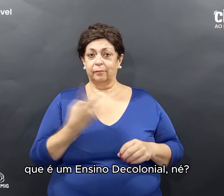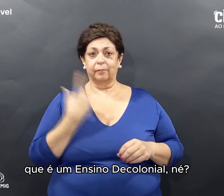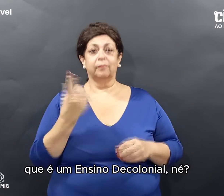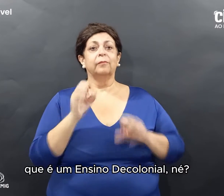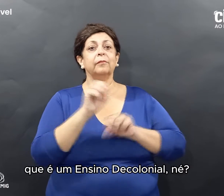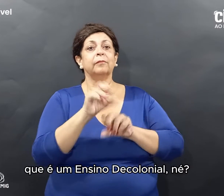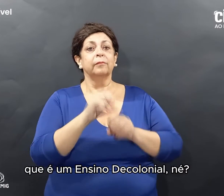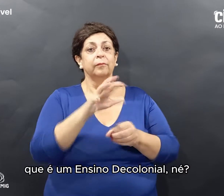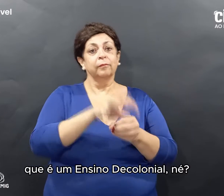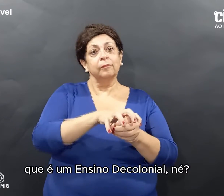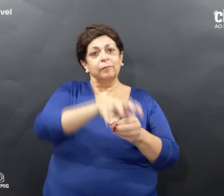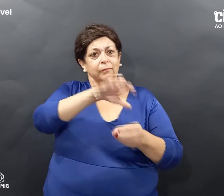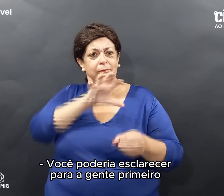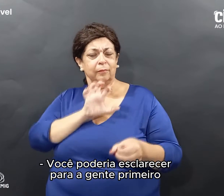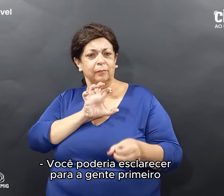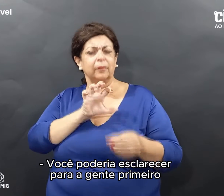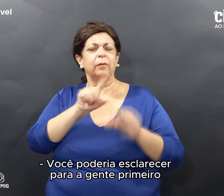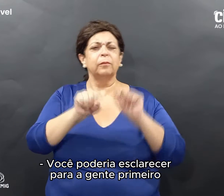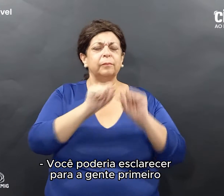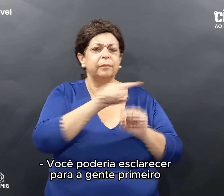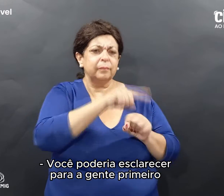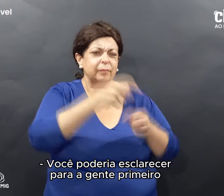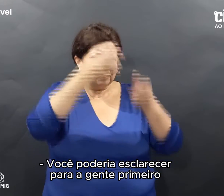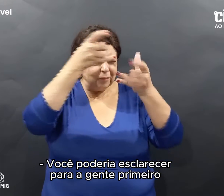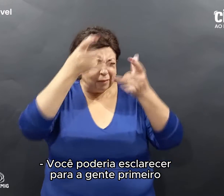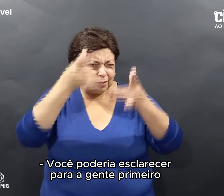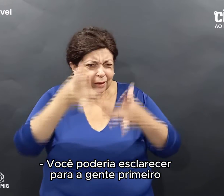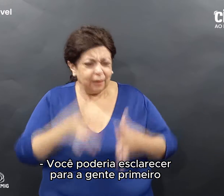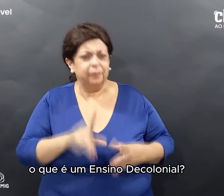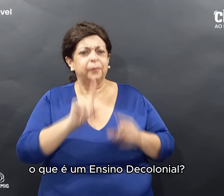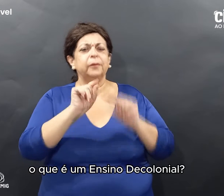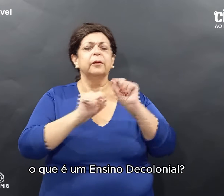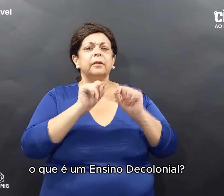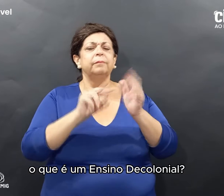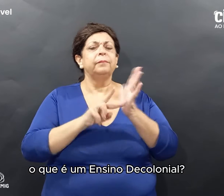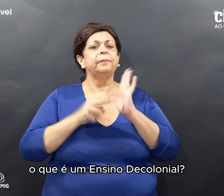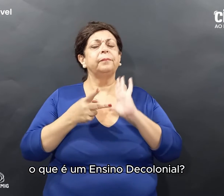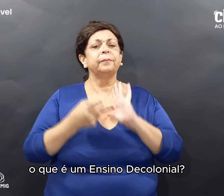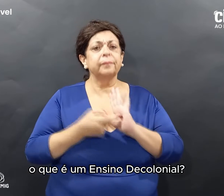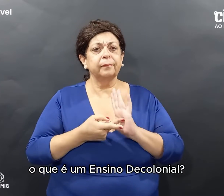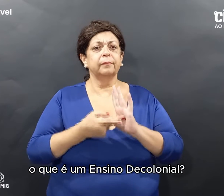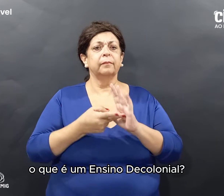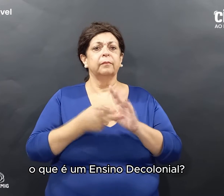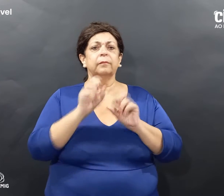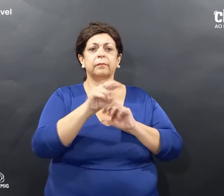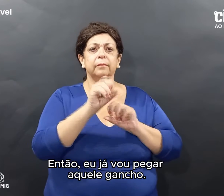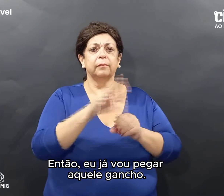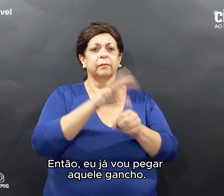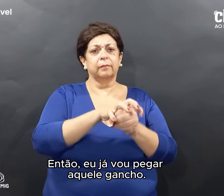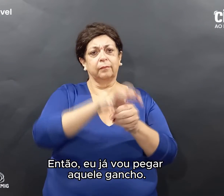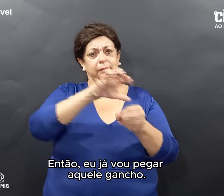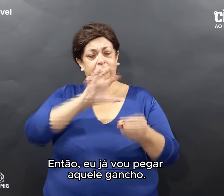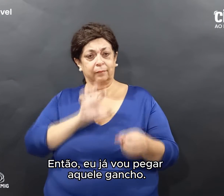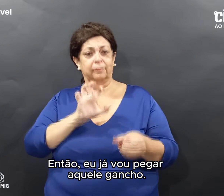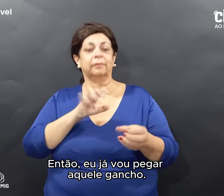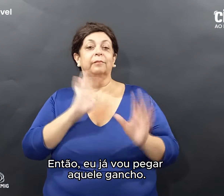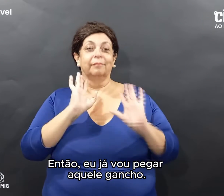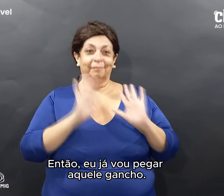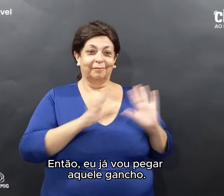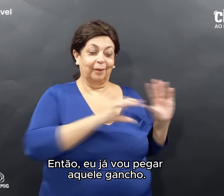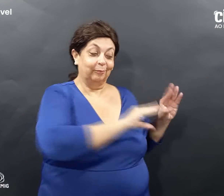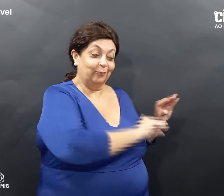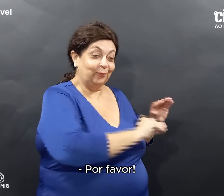que é o ensino decolonial, né? Você poderia esclarecer pra gente primeiro o que é o ensino decolonial? Então, eu já vou pegar